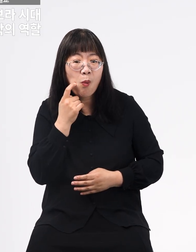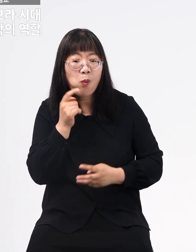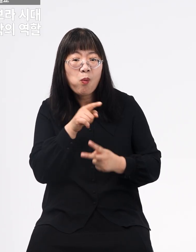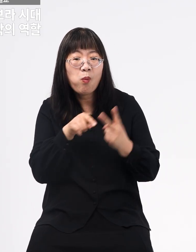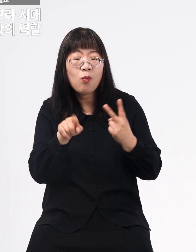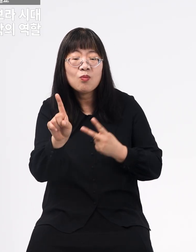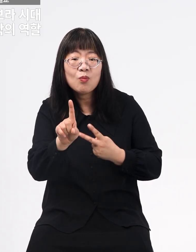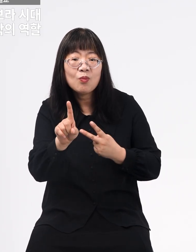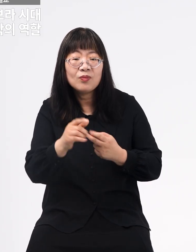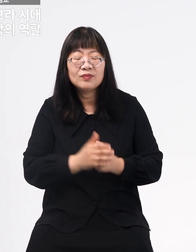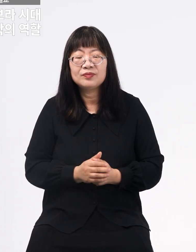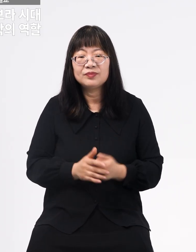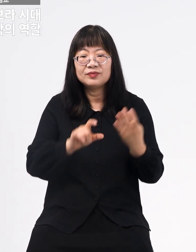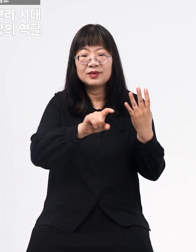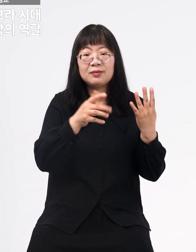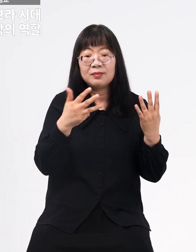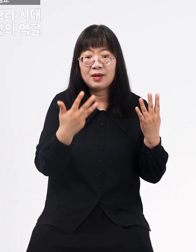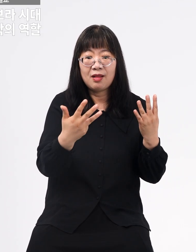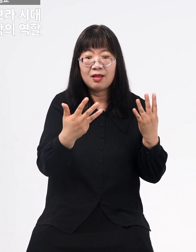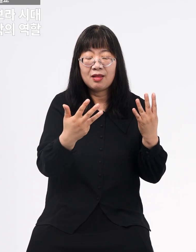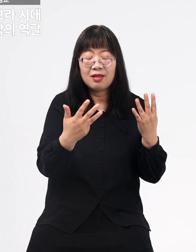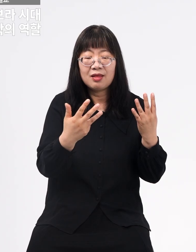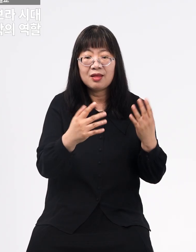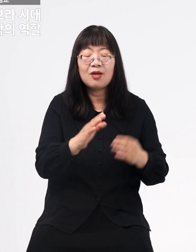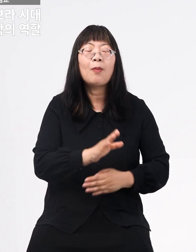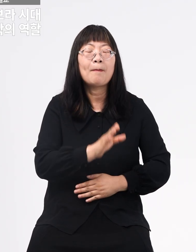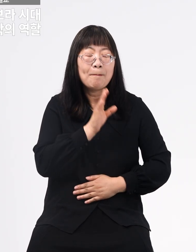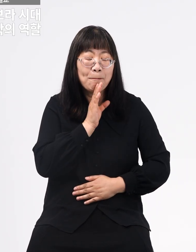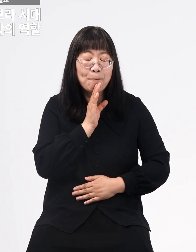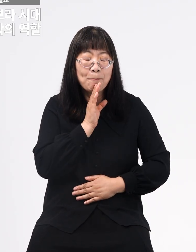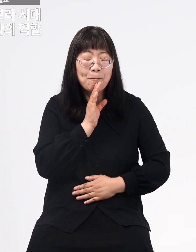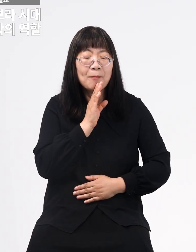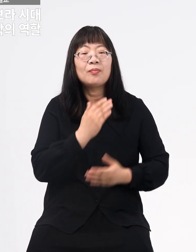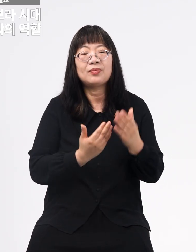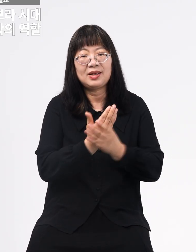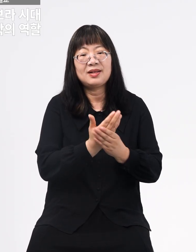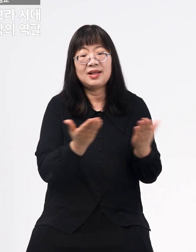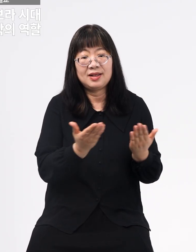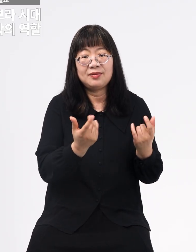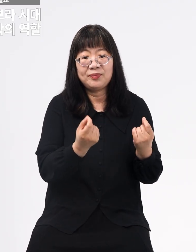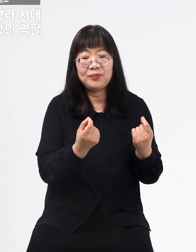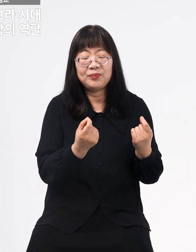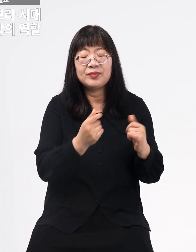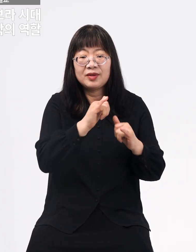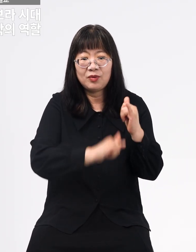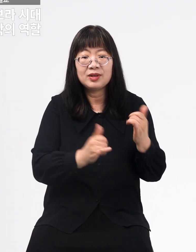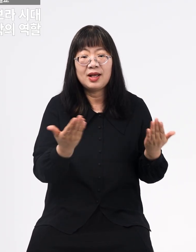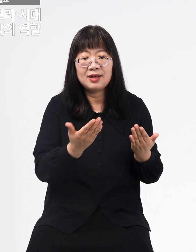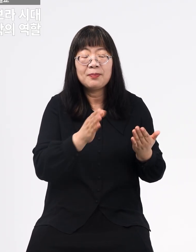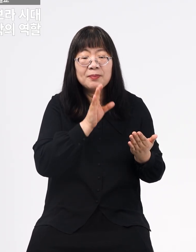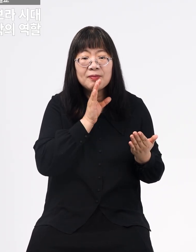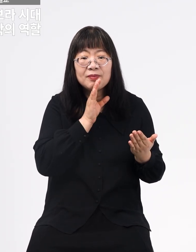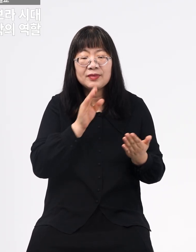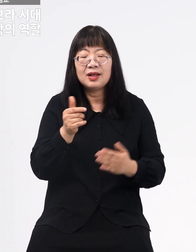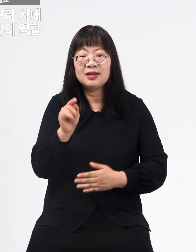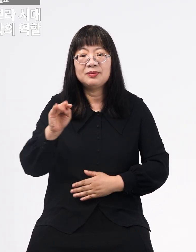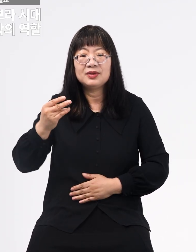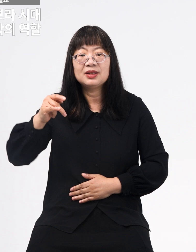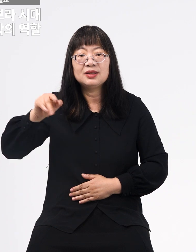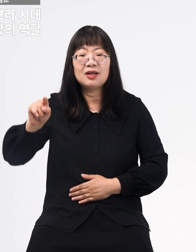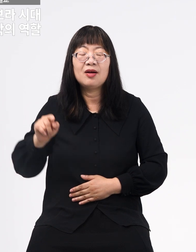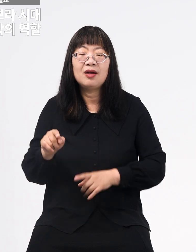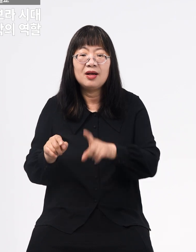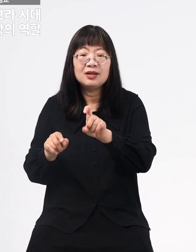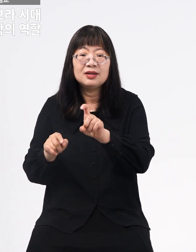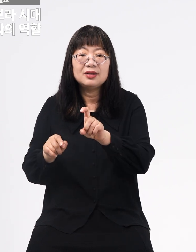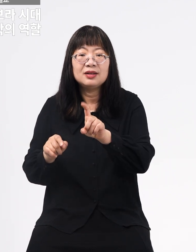8절. 사사기 4장 8절도 팩트예요. 그런데 히브리서 11장